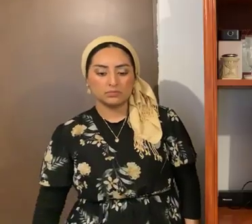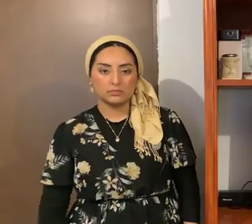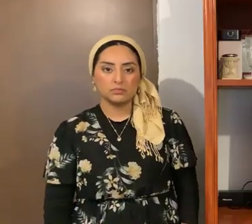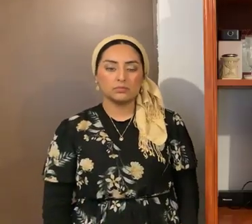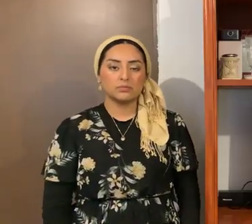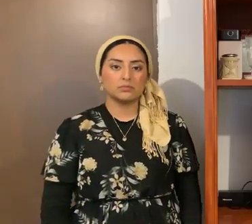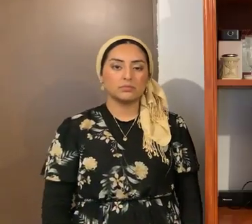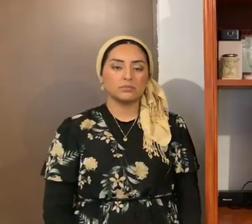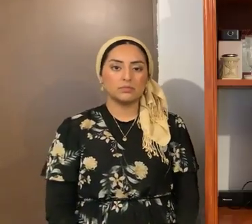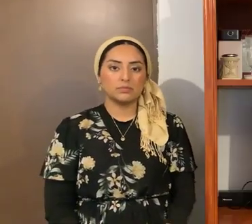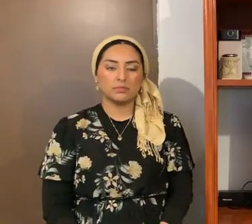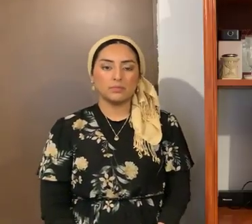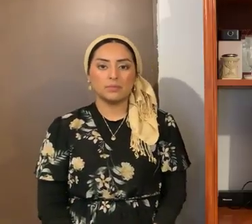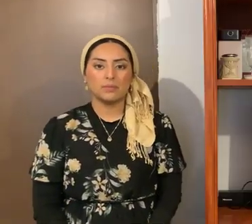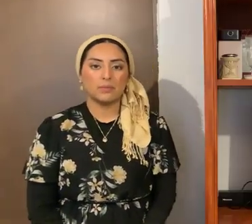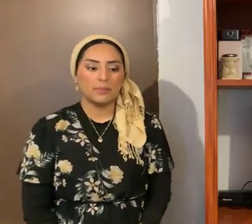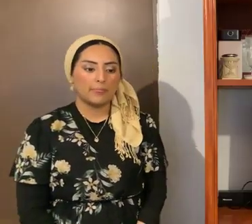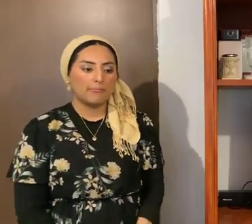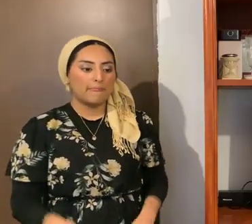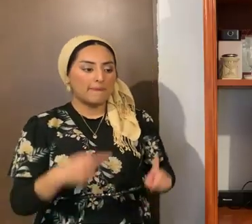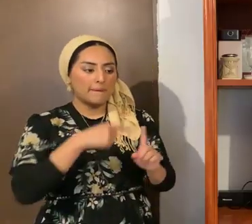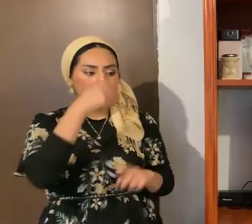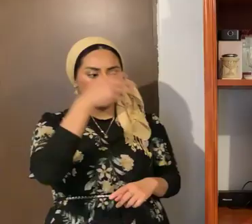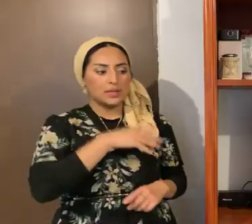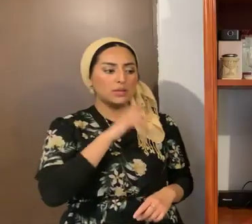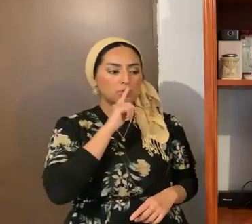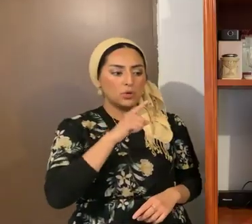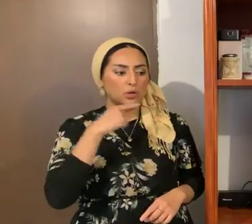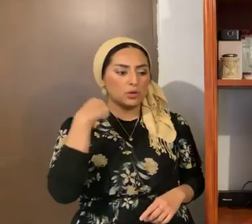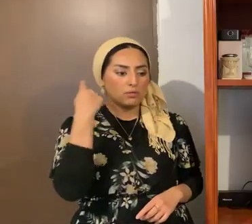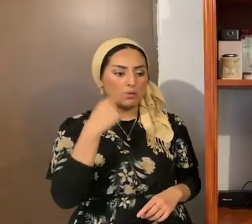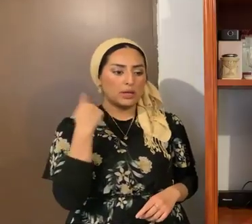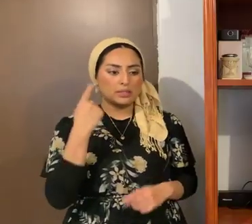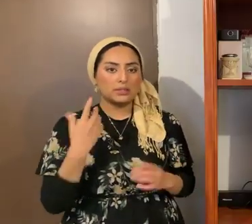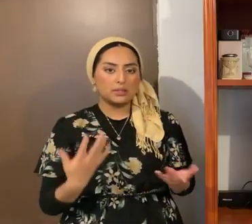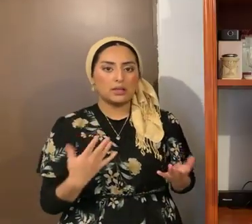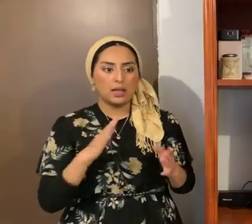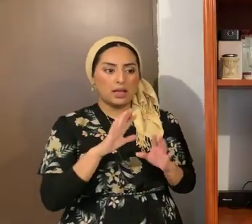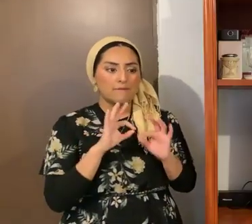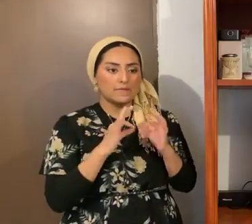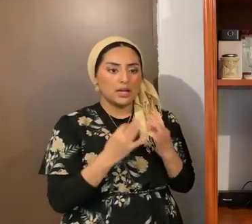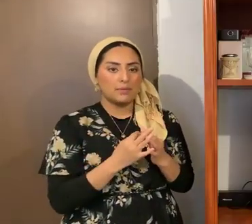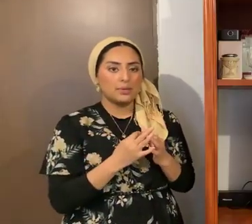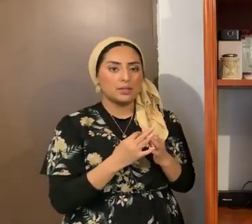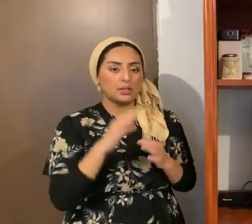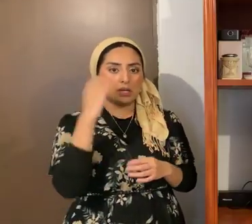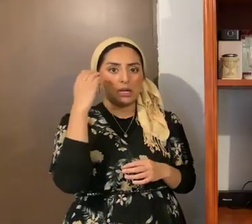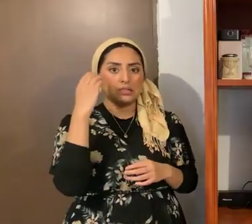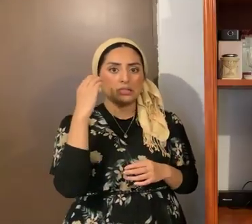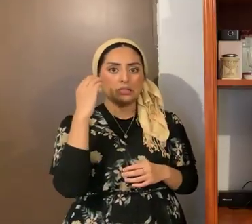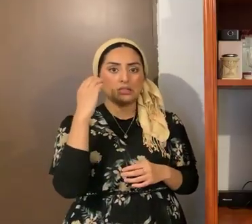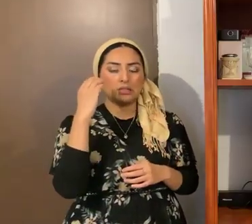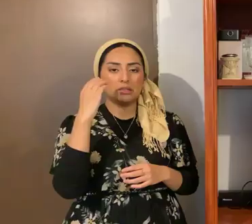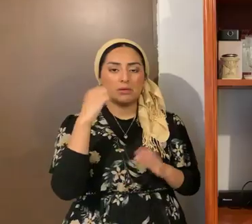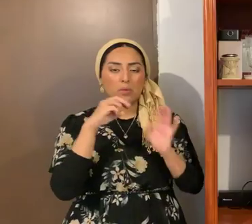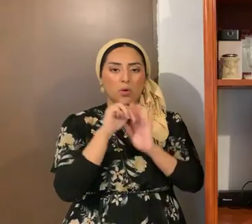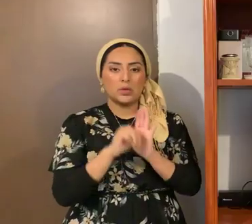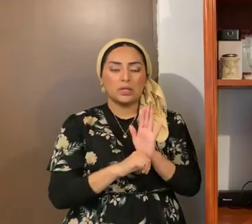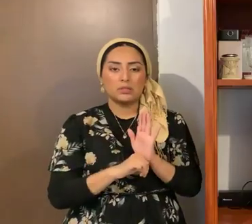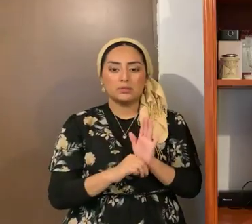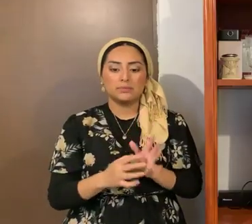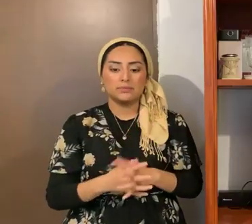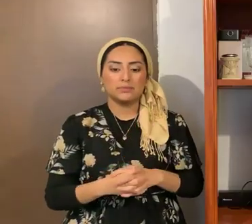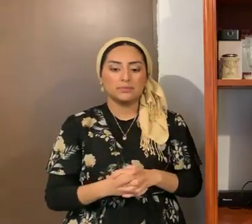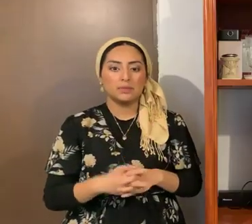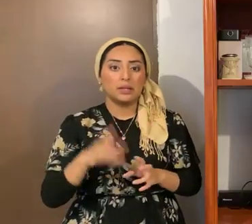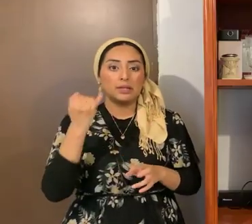Entonces veamos aquí que este tipo estaba realmente loco, y siendo familiar, siendo primo de Moshe y de Aarón, lógico. Entonces